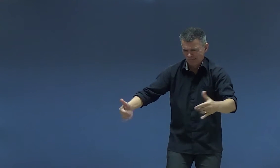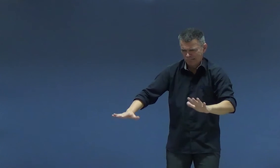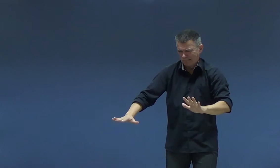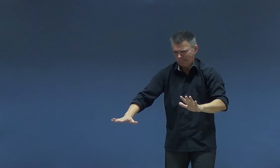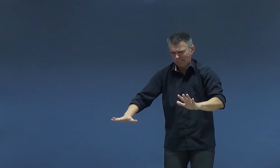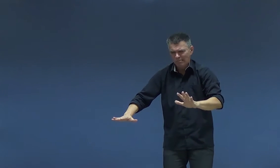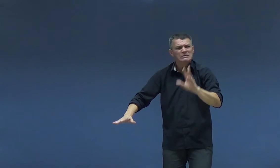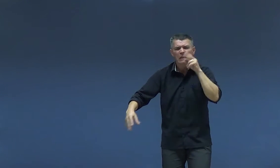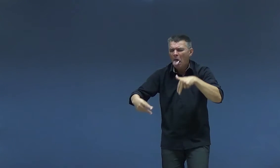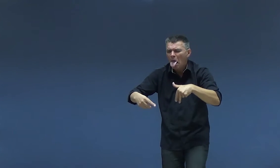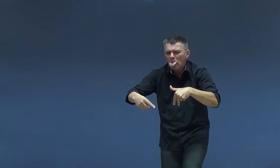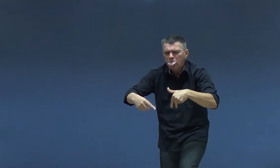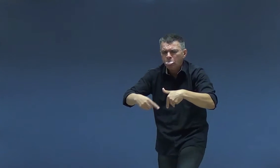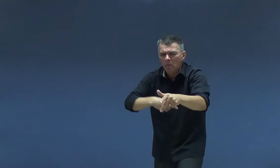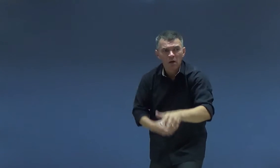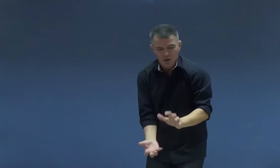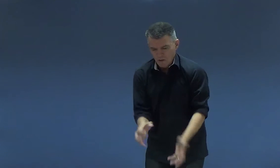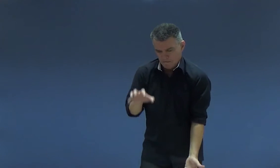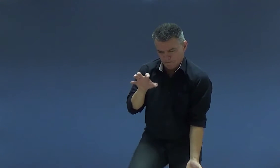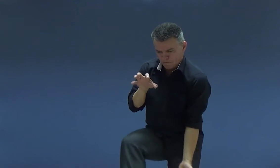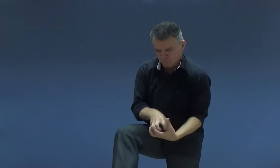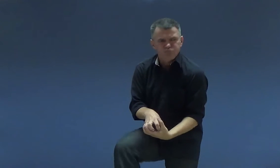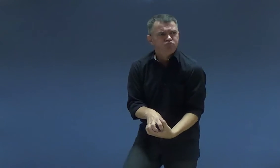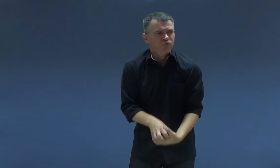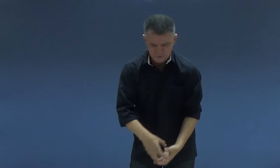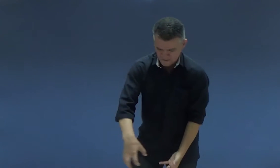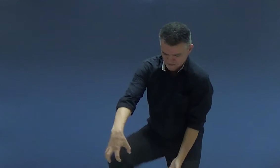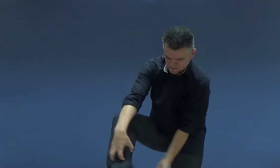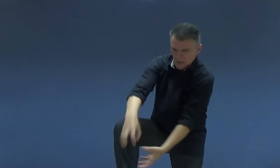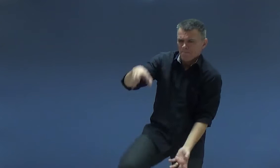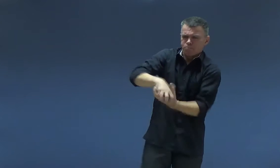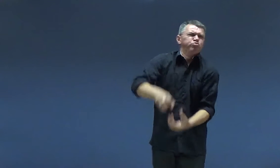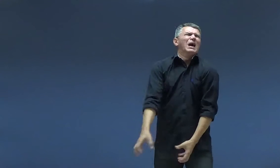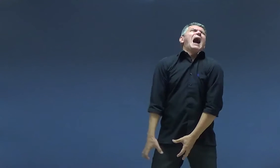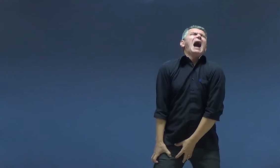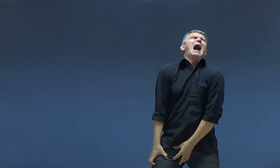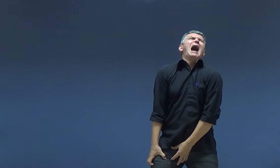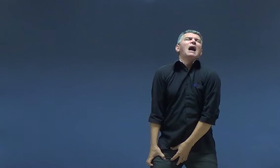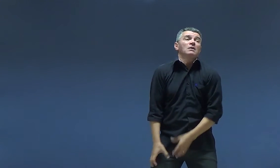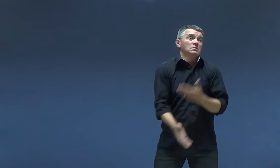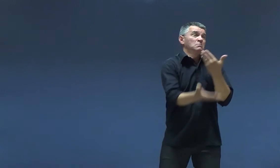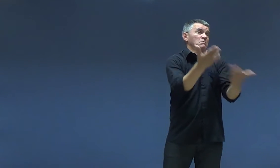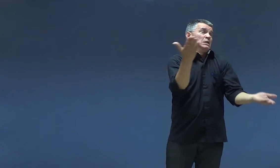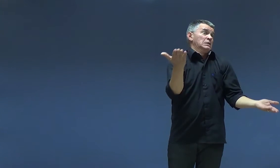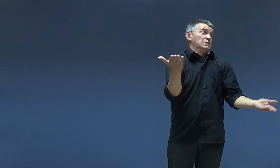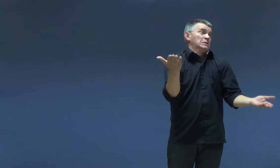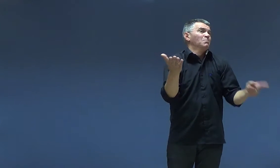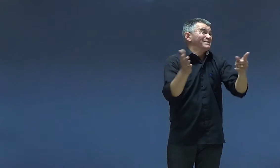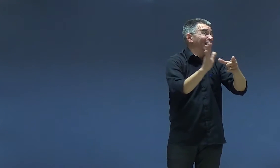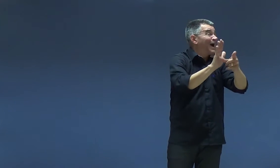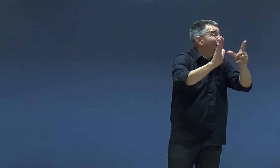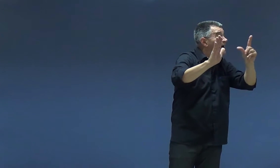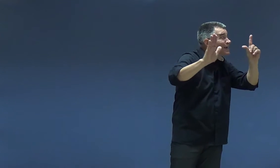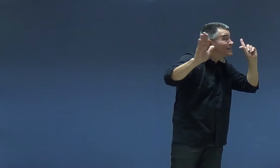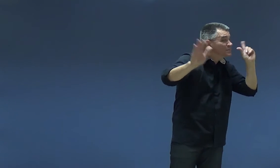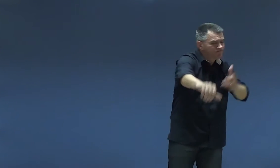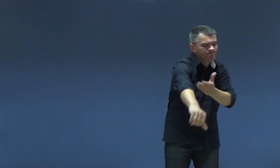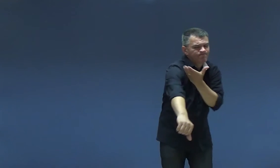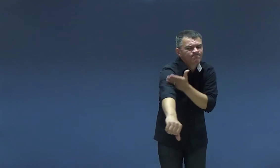tem fio aqui. Que se ele vai ali, de repente é uma armadilha, alguma coisa, prende o pé dele, não é verdade?